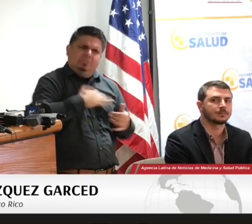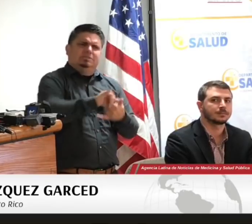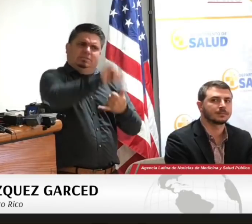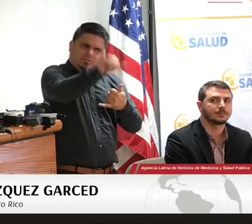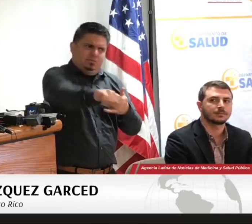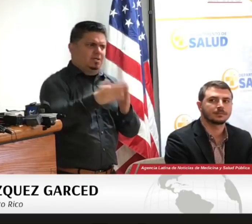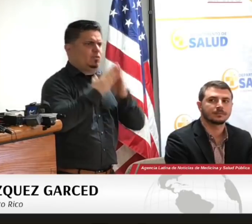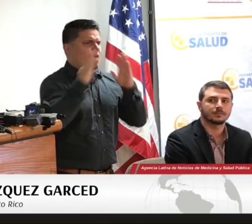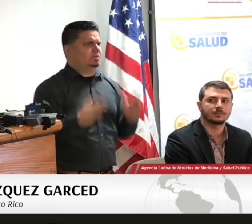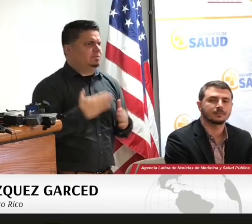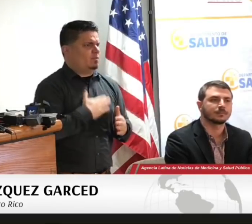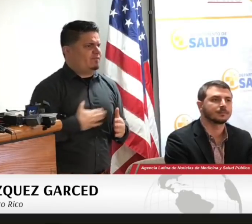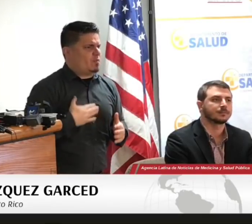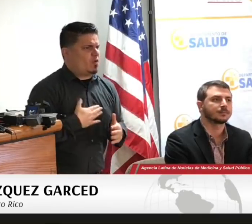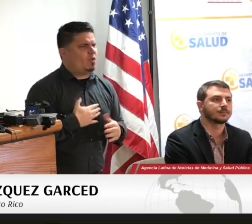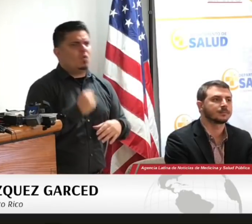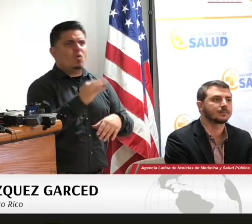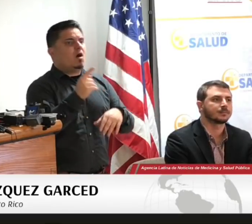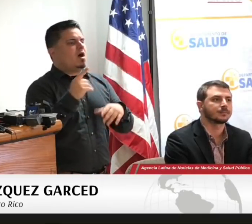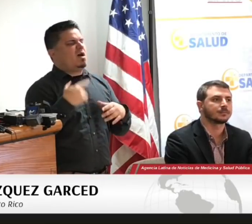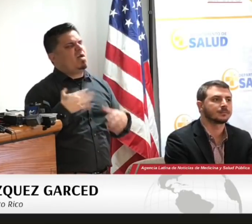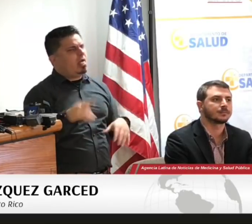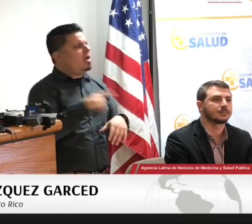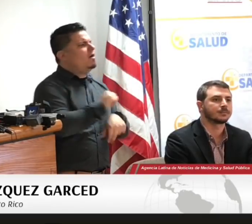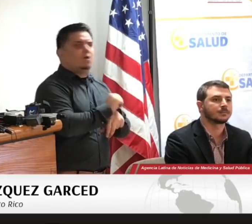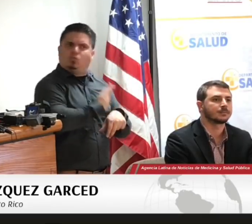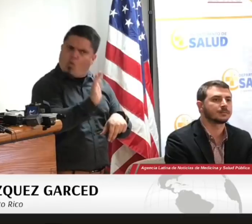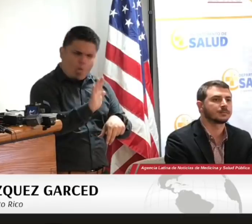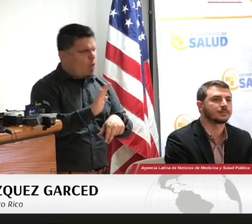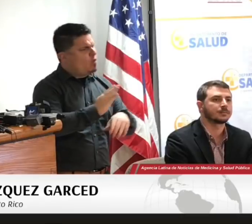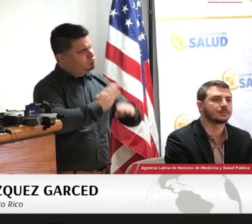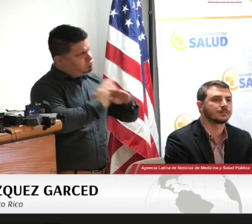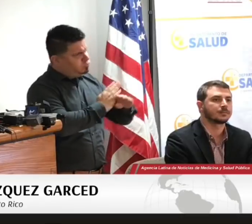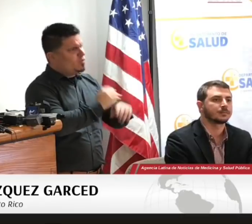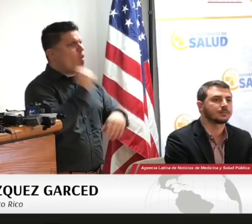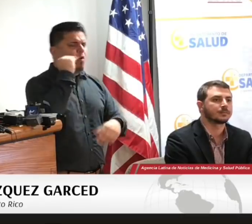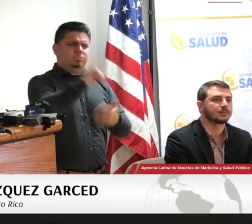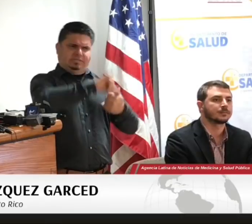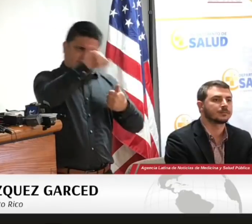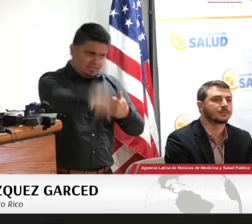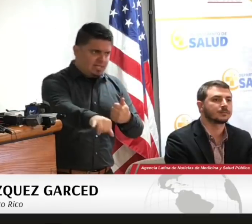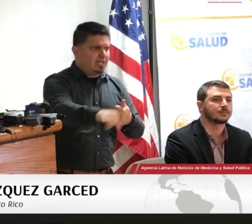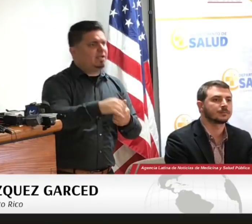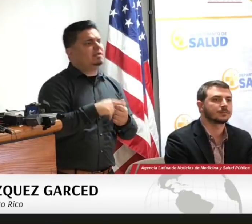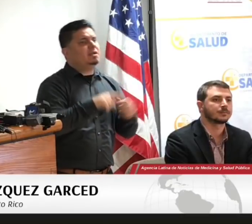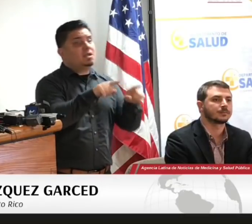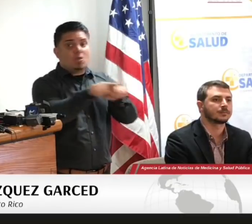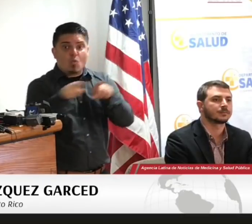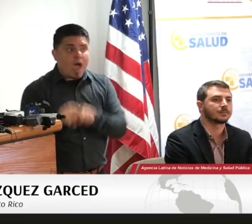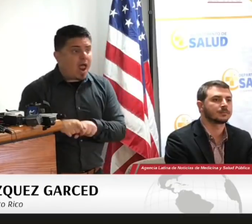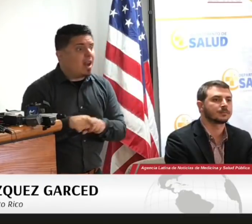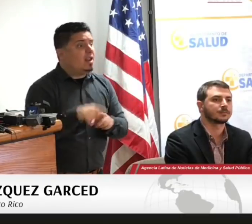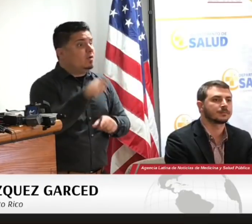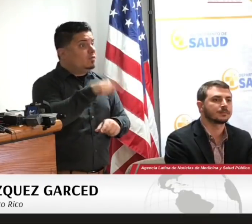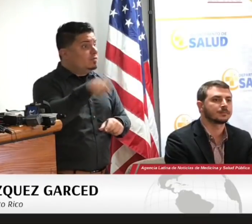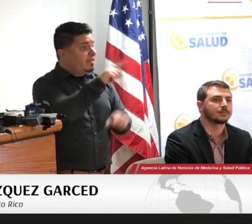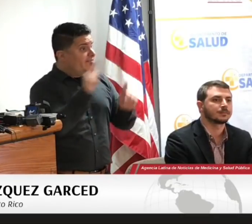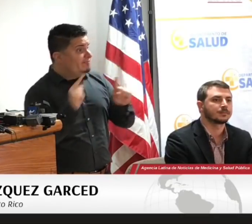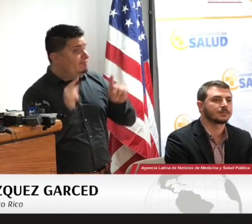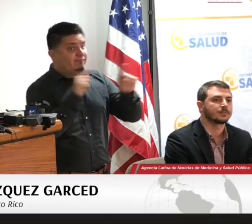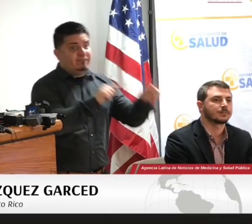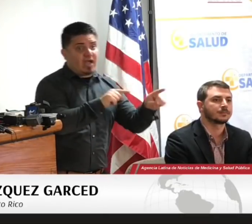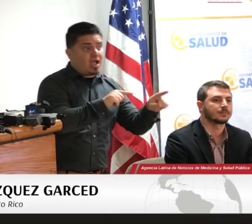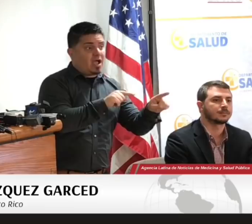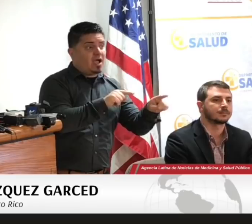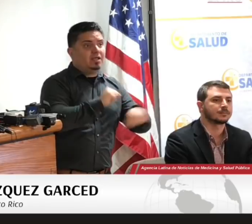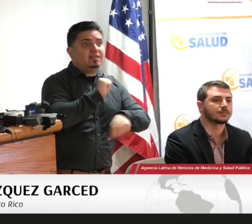sus centros de trabajo si están enfermos. De igual manera, tampoco deberán asistir a sus centros de trabajo si tienen